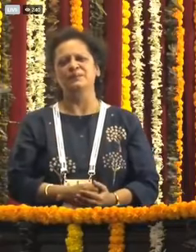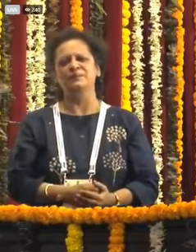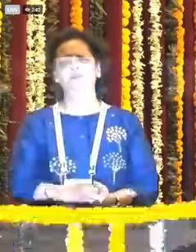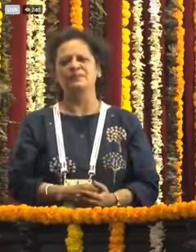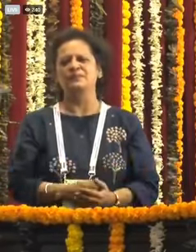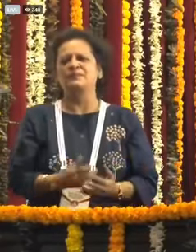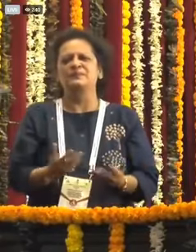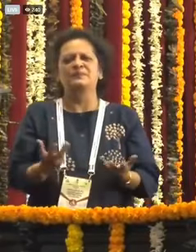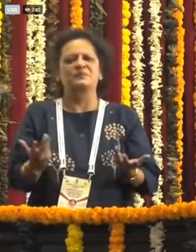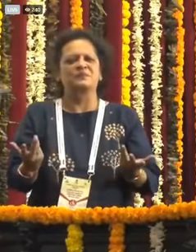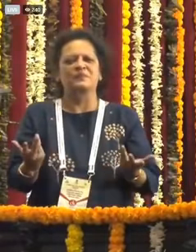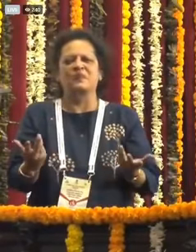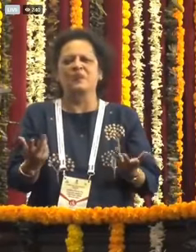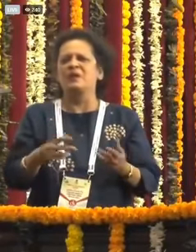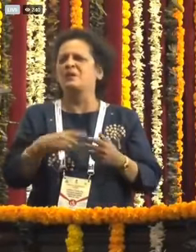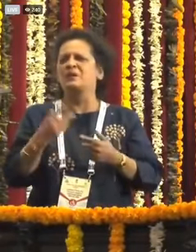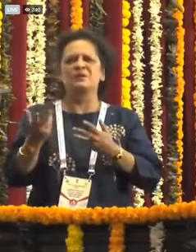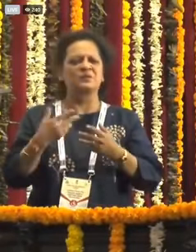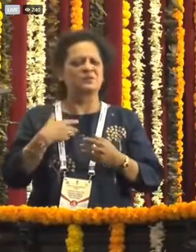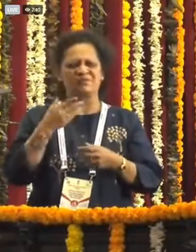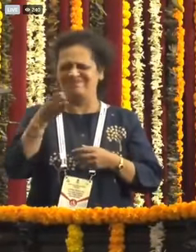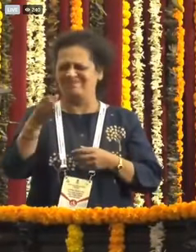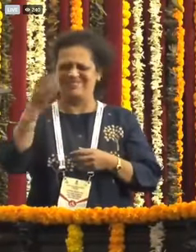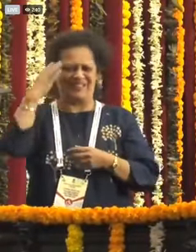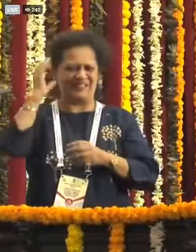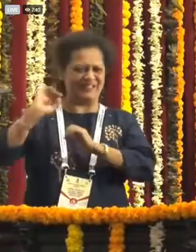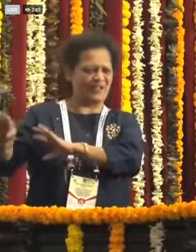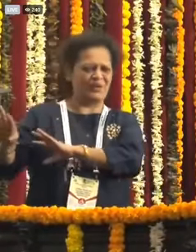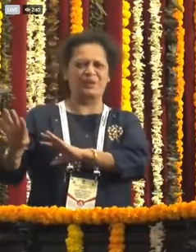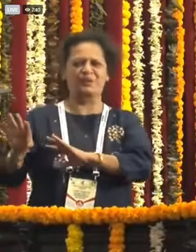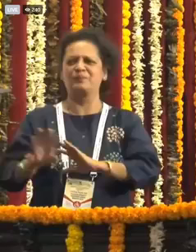त्याची काय सुनवाई झाली त्याच्यामध्ये मी काही जाऊ इच्छित नाही,